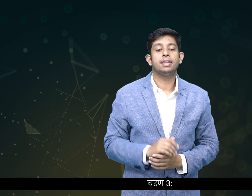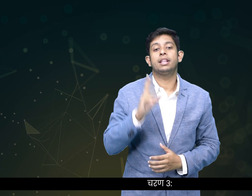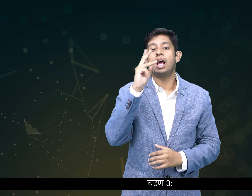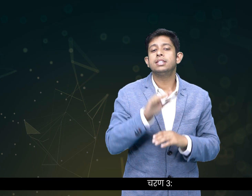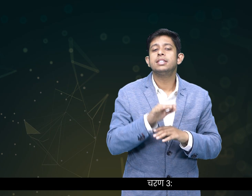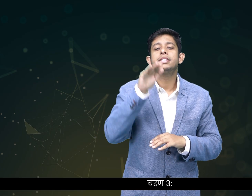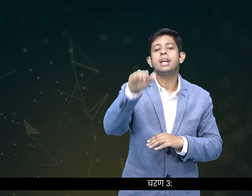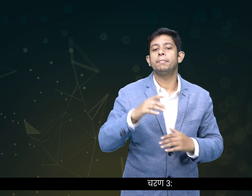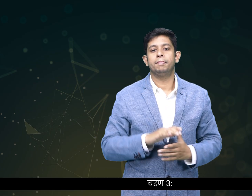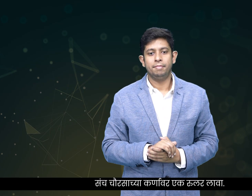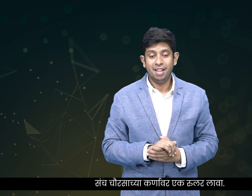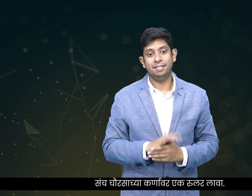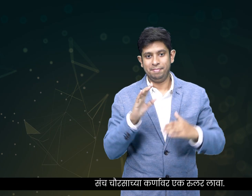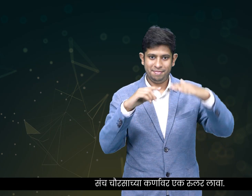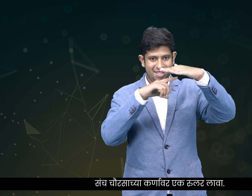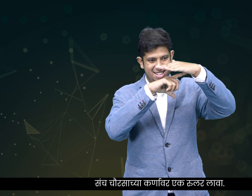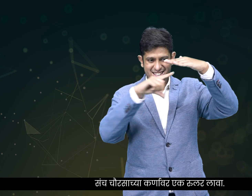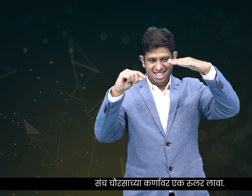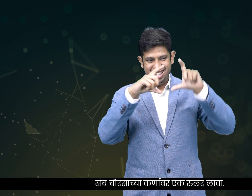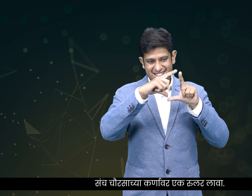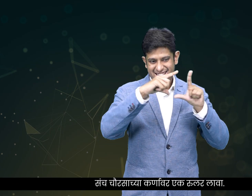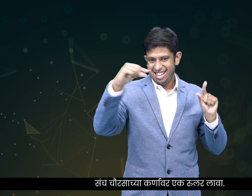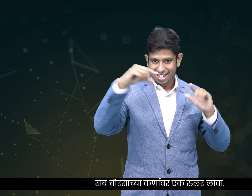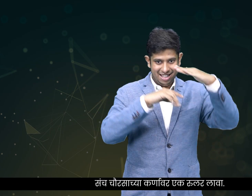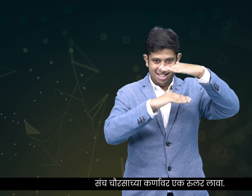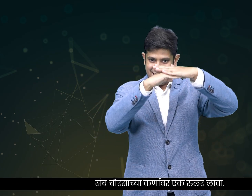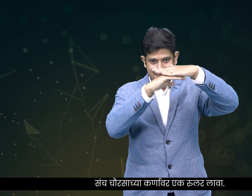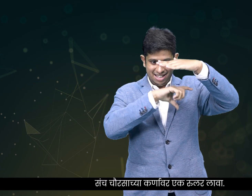चरण 3. संच चौरसाच्या कर्णावर एक रुलर लावा.